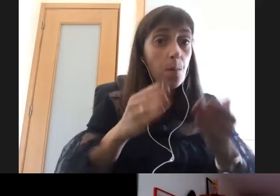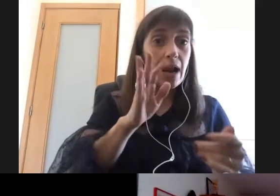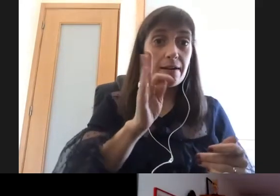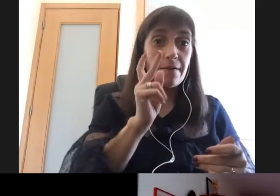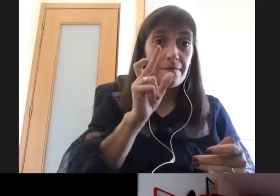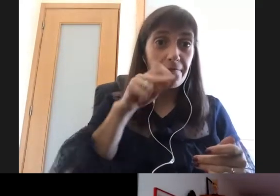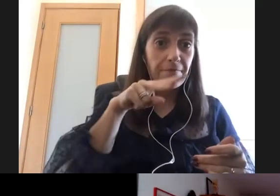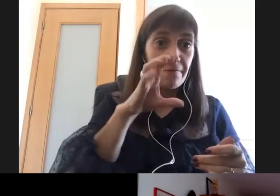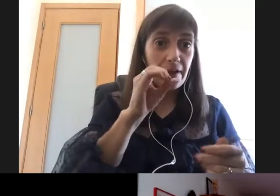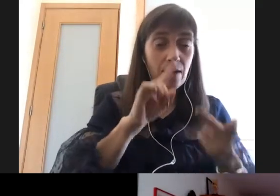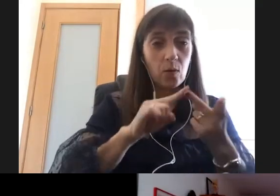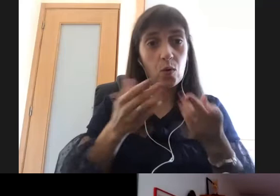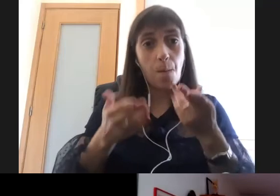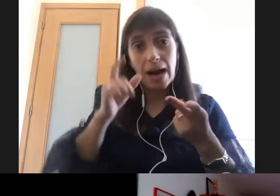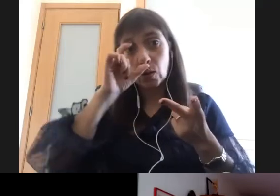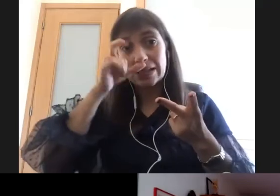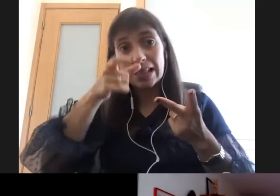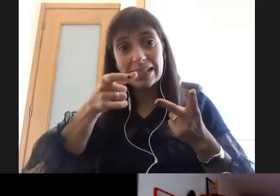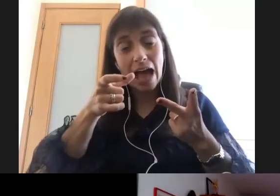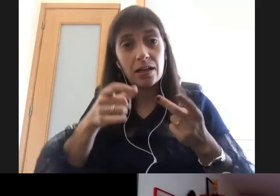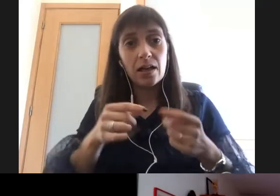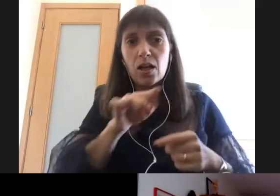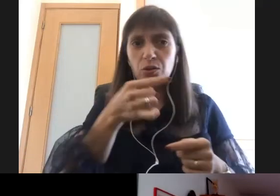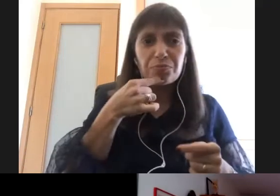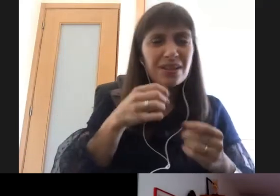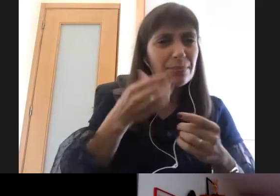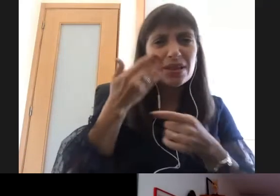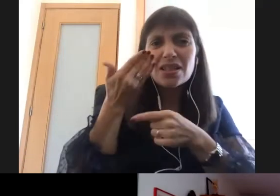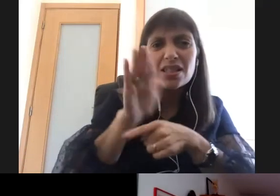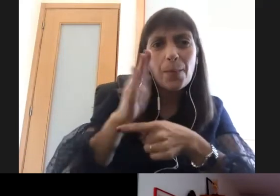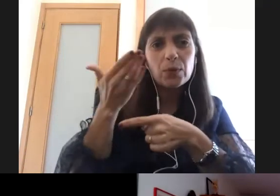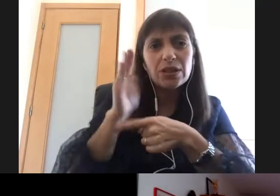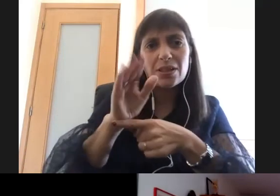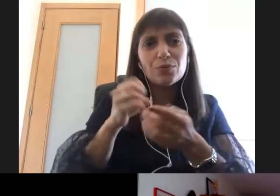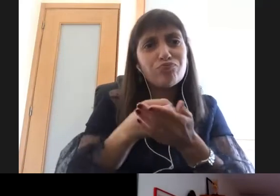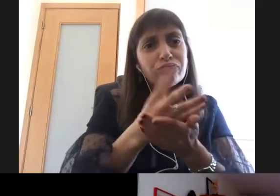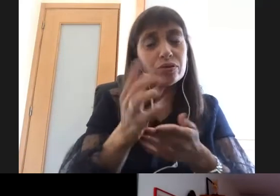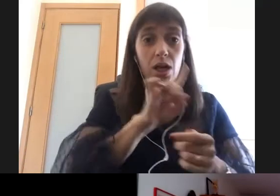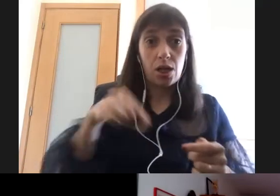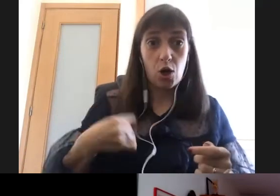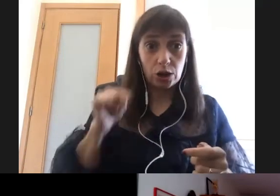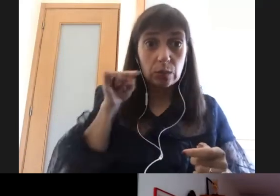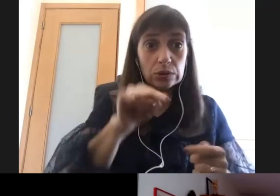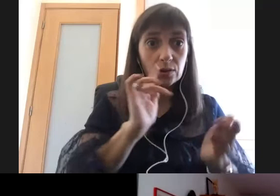Você percebe em vários e vários e vários exemplos, e nós temos isso no Brasil.